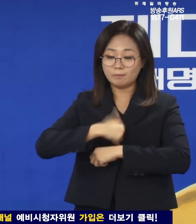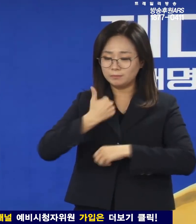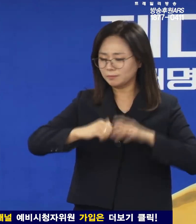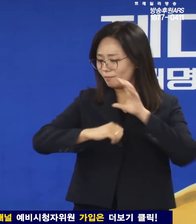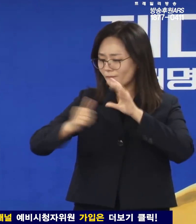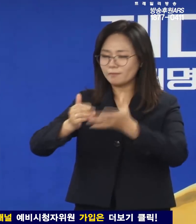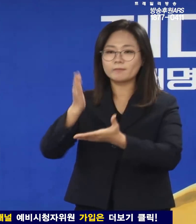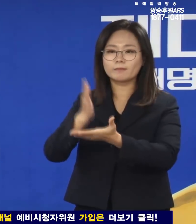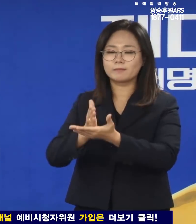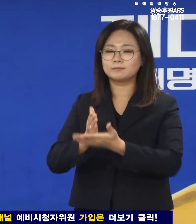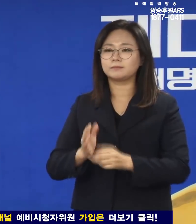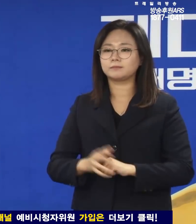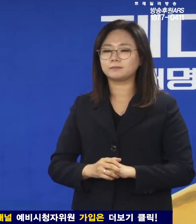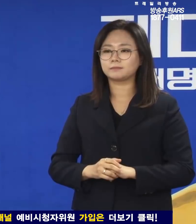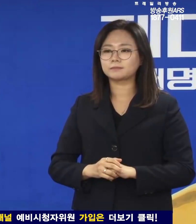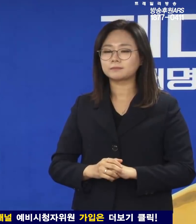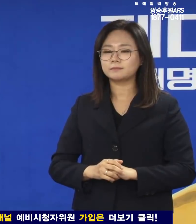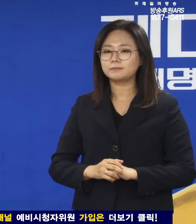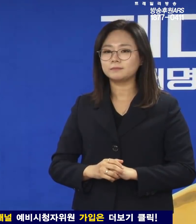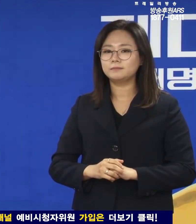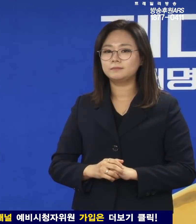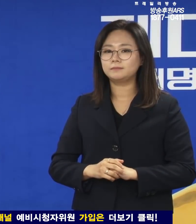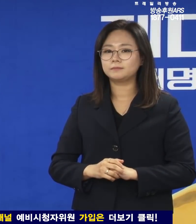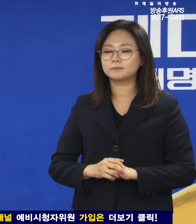겁박할 사안은 더욱 아닙니다.